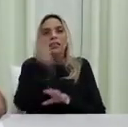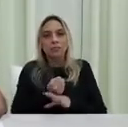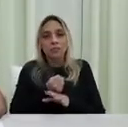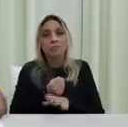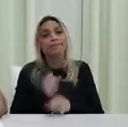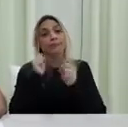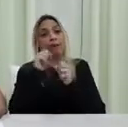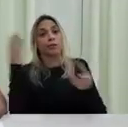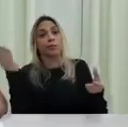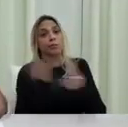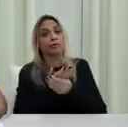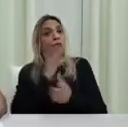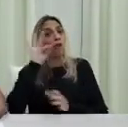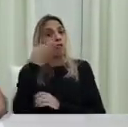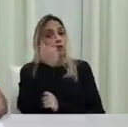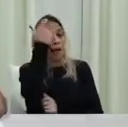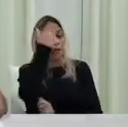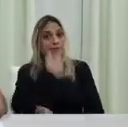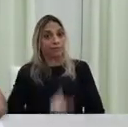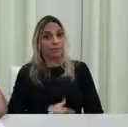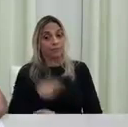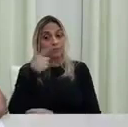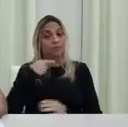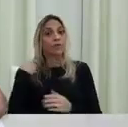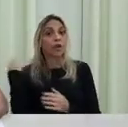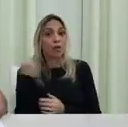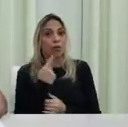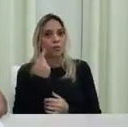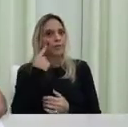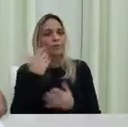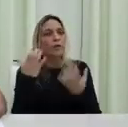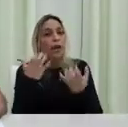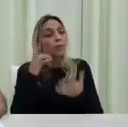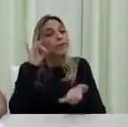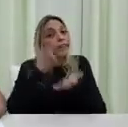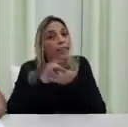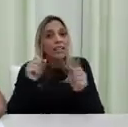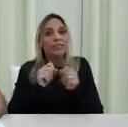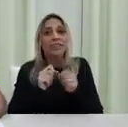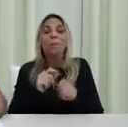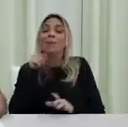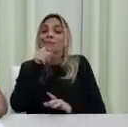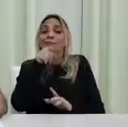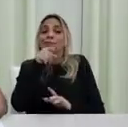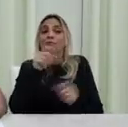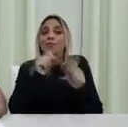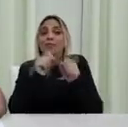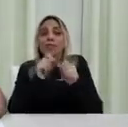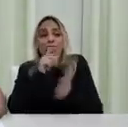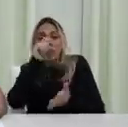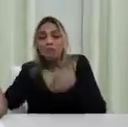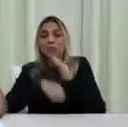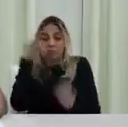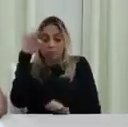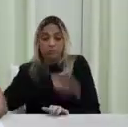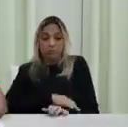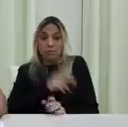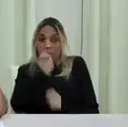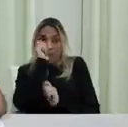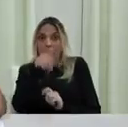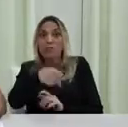falsidade ideológica. Coisa que, no fundo, a gente não quer fazer. Mas, se insistir, isso é fraude, é desvio. Não podemos apenas falar